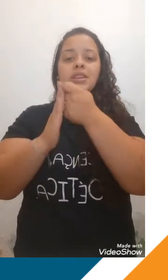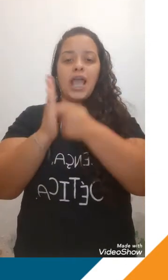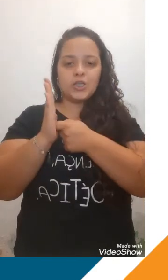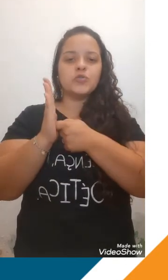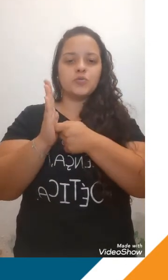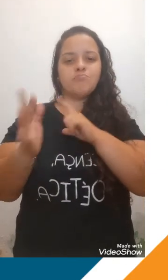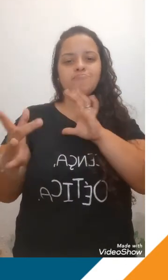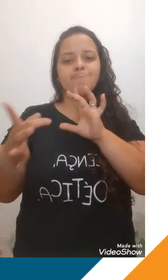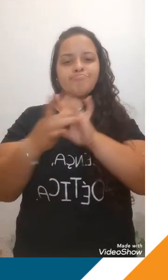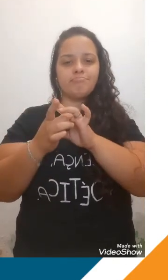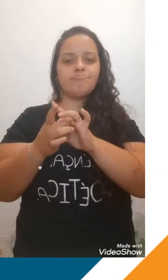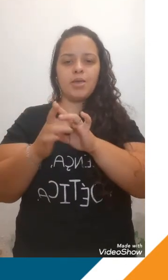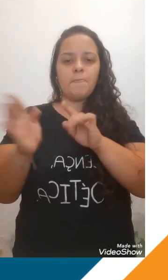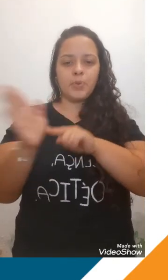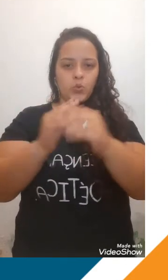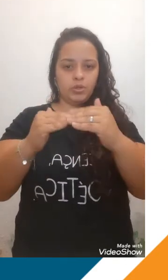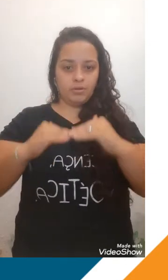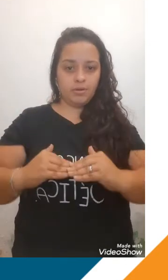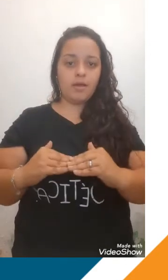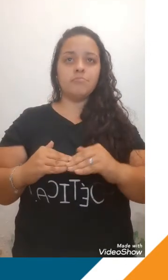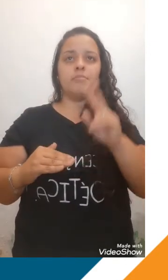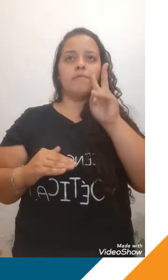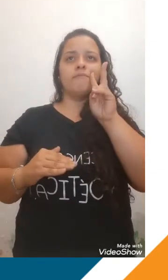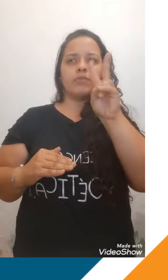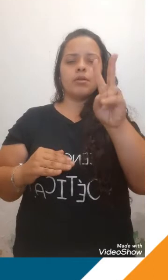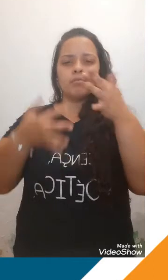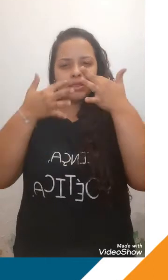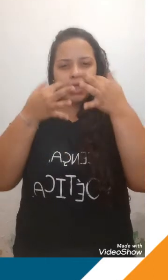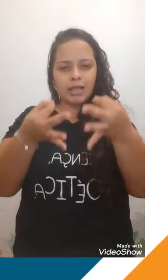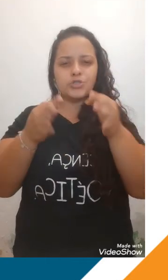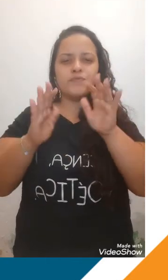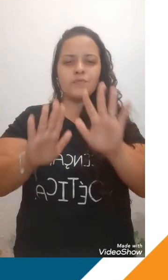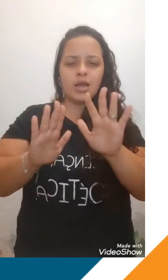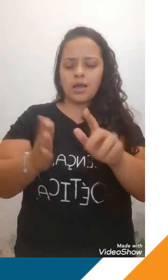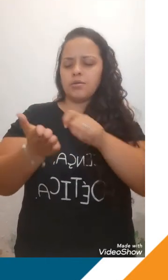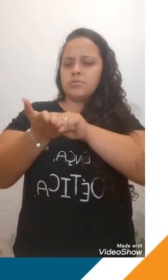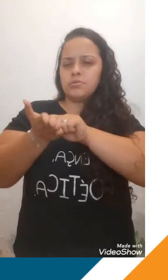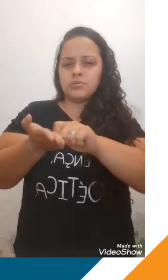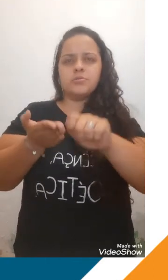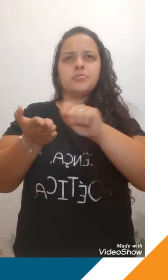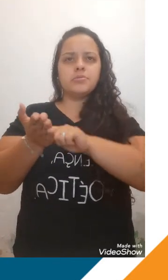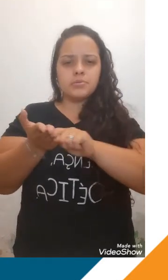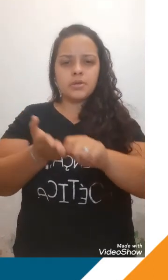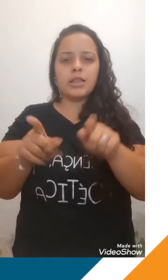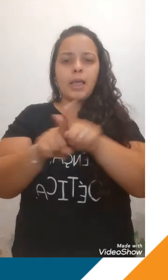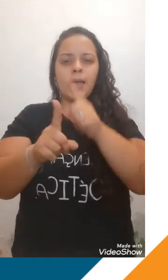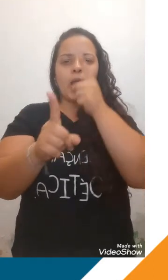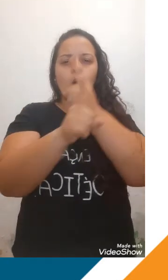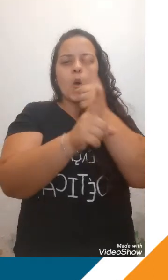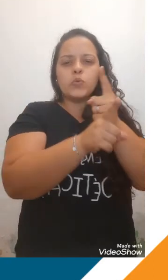o texto que acompanha a questão, fazendo uma leitura atenta sublinhando, né, marcando o seu texto